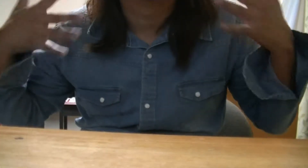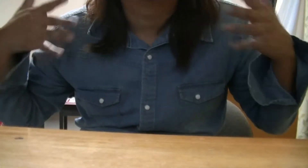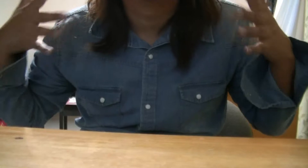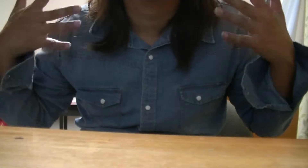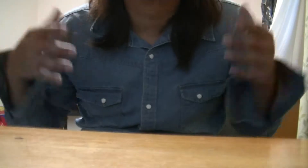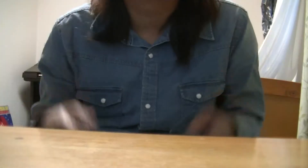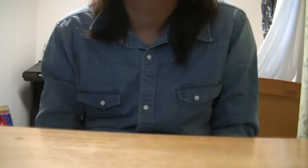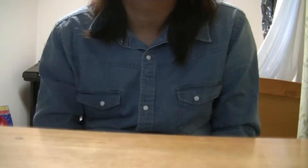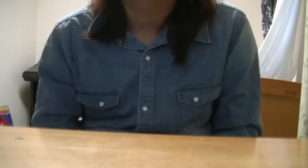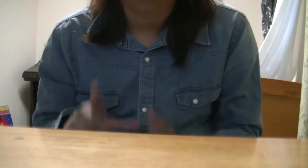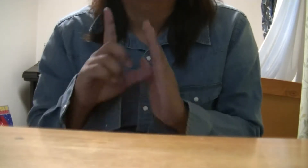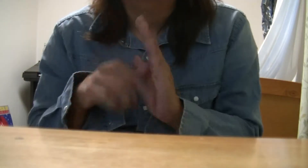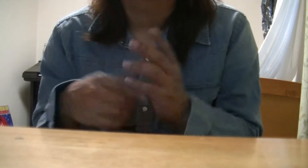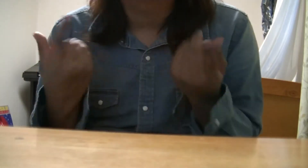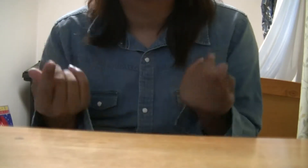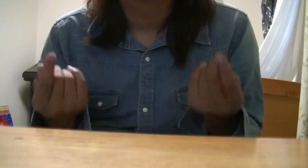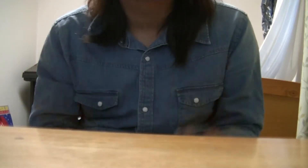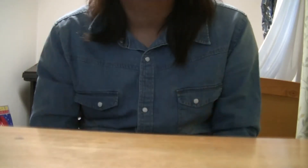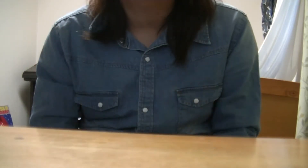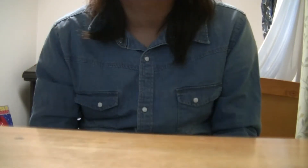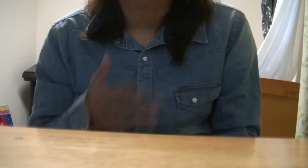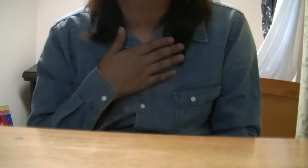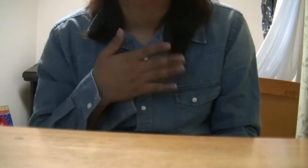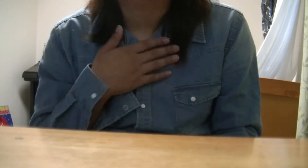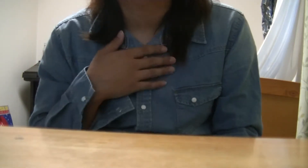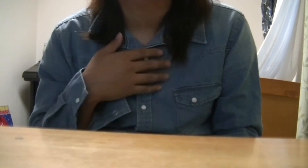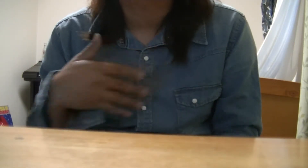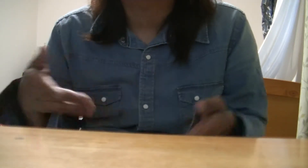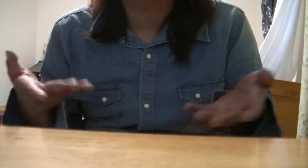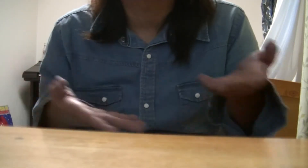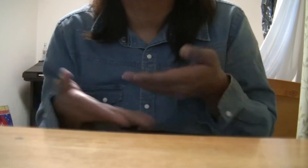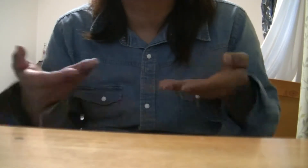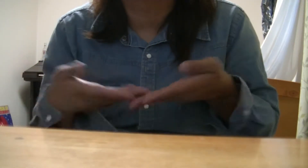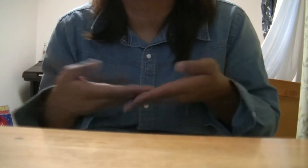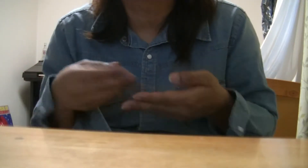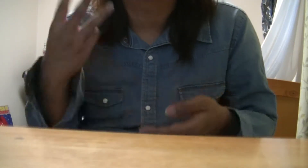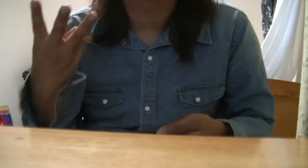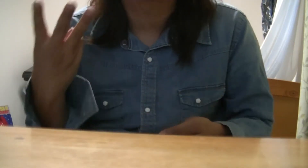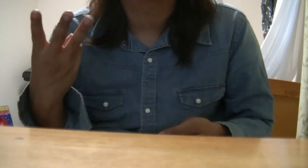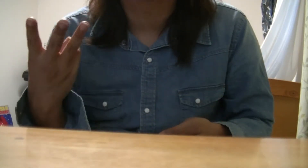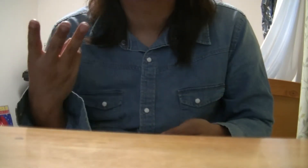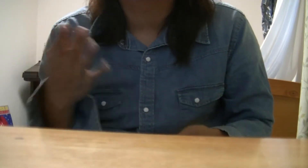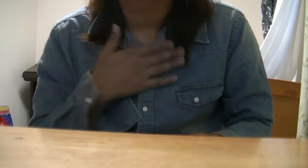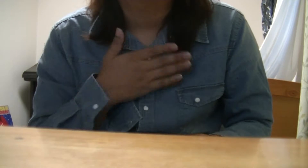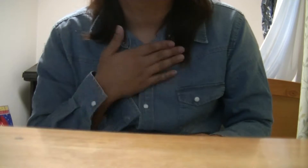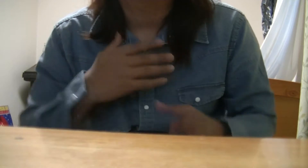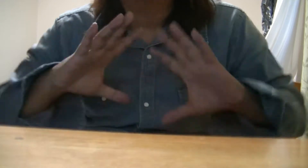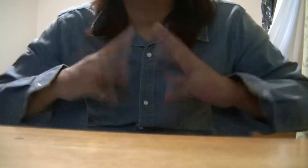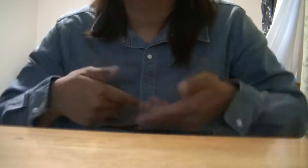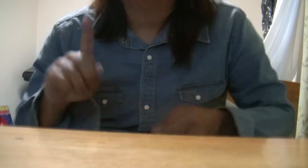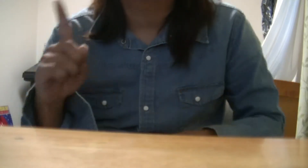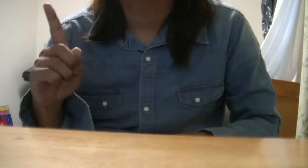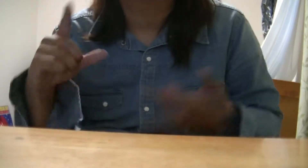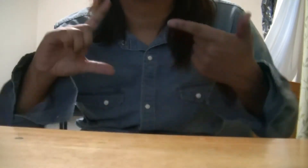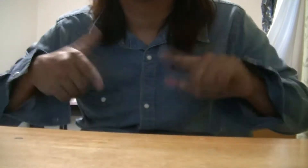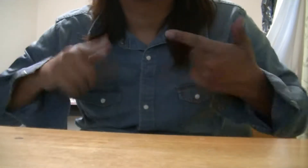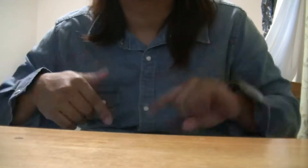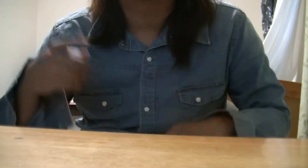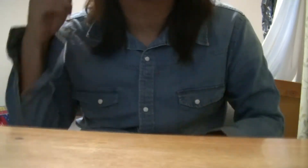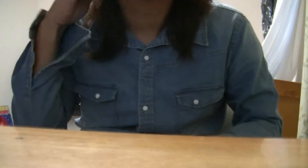そりゃそうでしょ。自分の会社の中で3番なのにそんな私が世界一になるわけがないって思いますよね。でも小